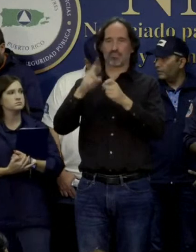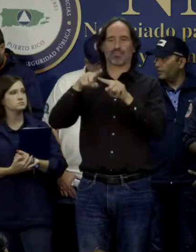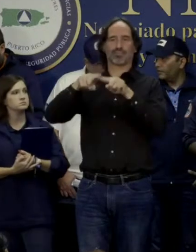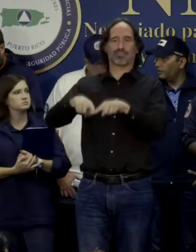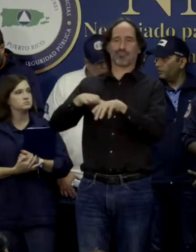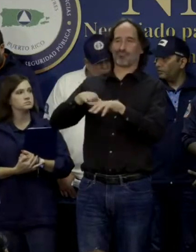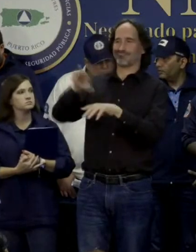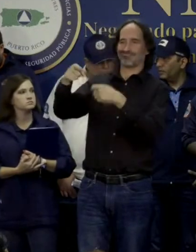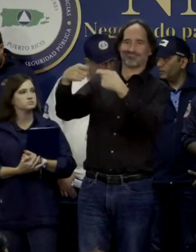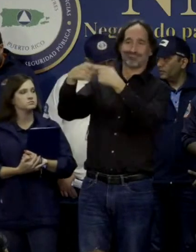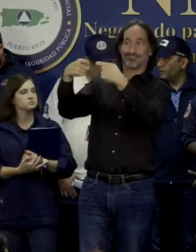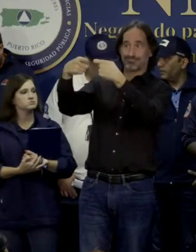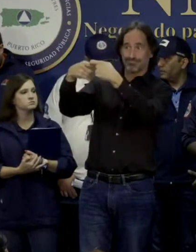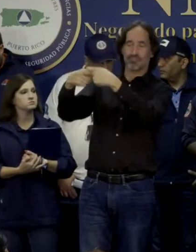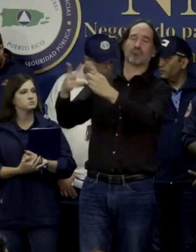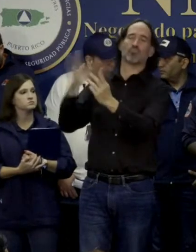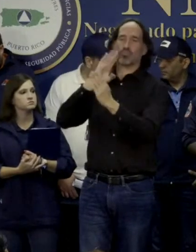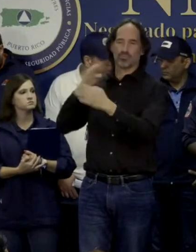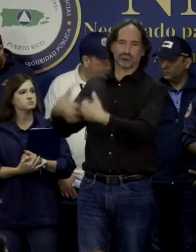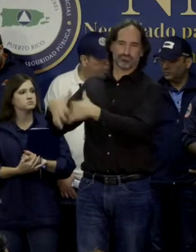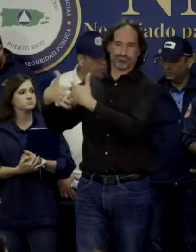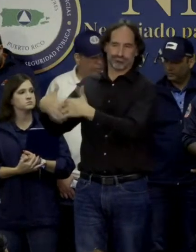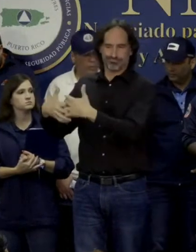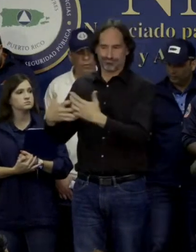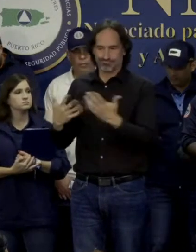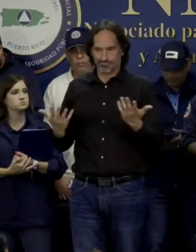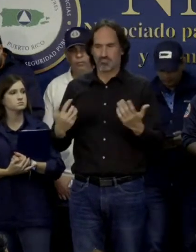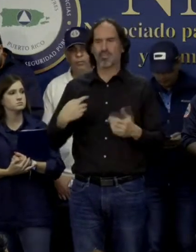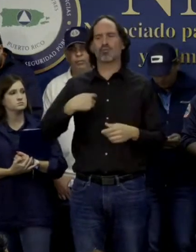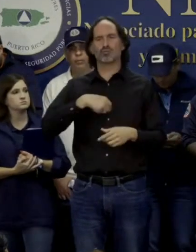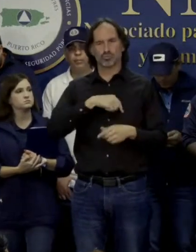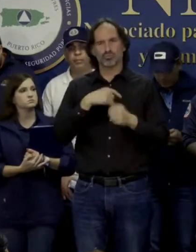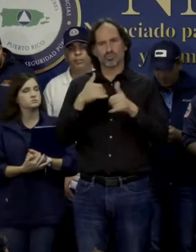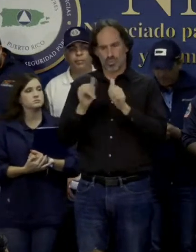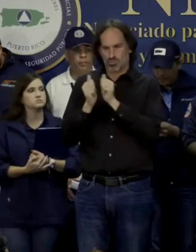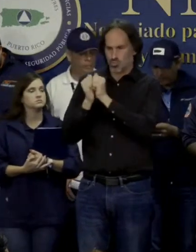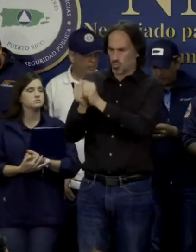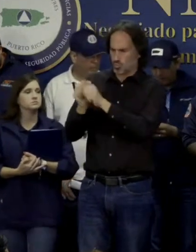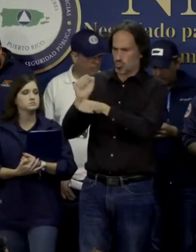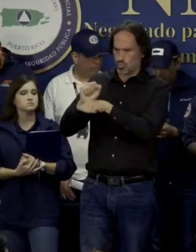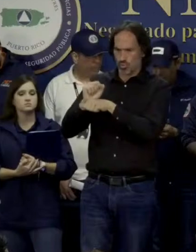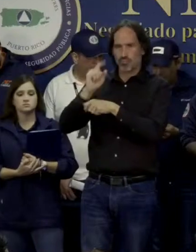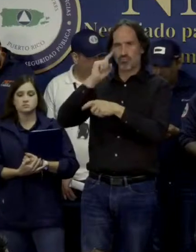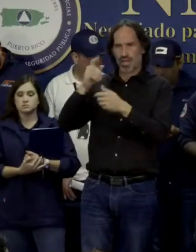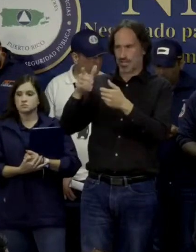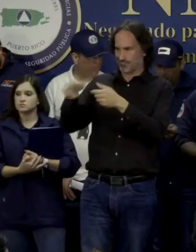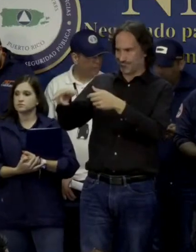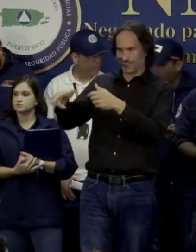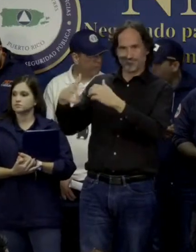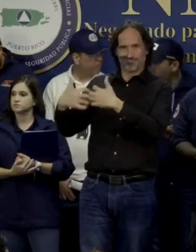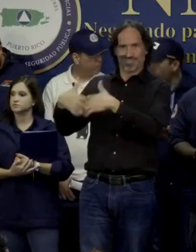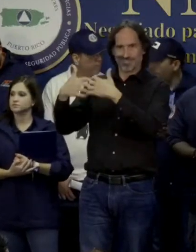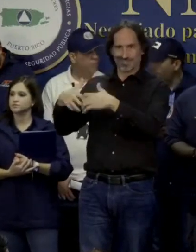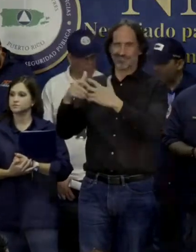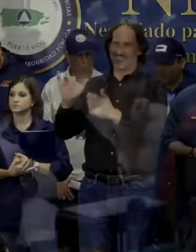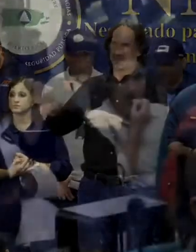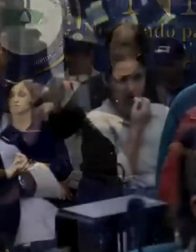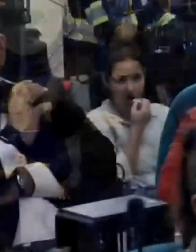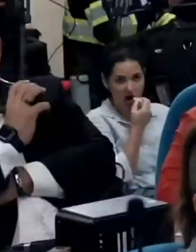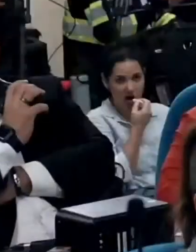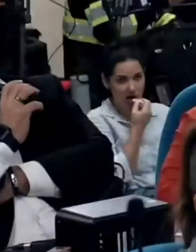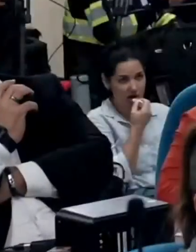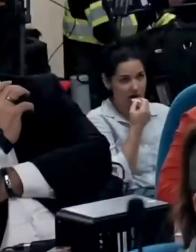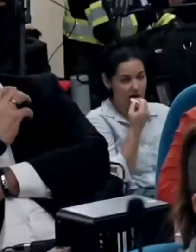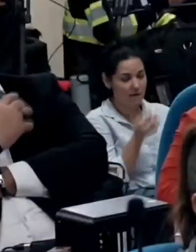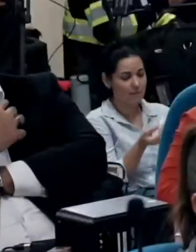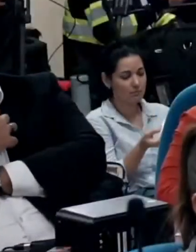correcto. Así que estamos trabajando en conjunto para establecer las prioridades y las instalaciones más grandes. Gobernador, por último, tengo una pregunta para usted